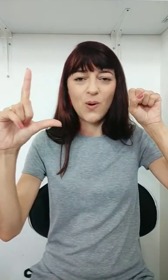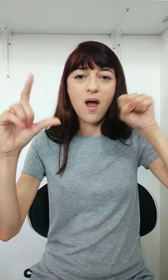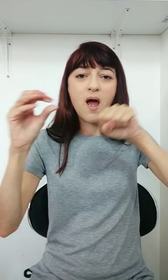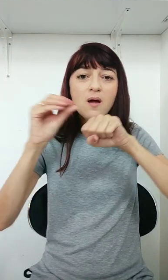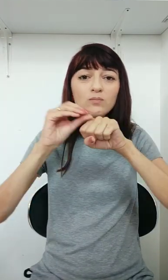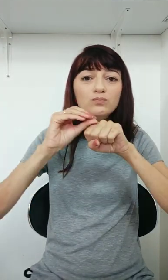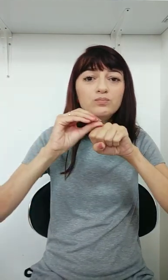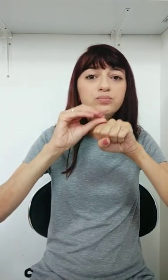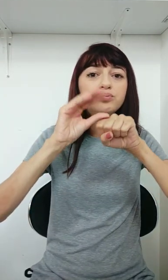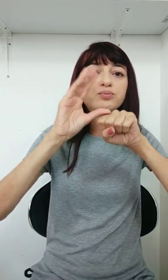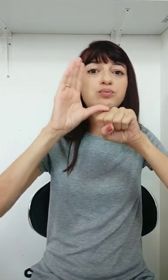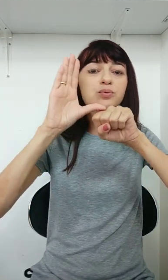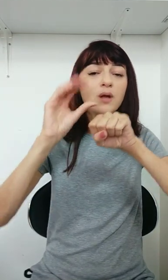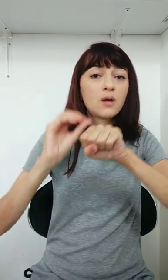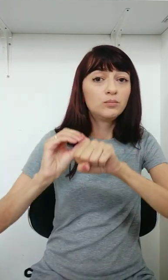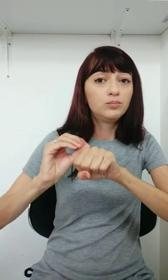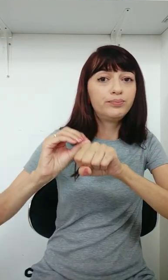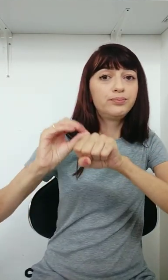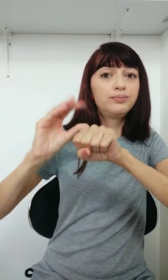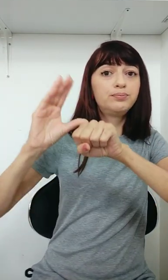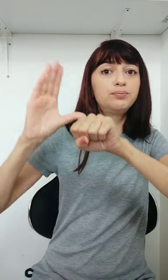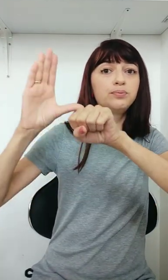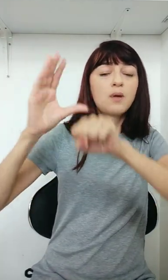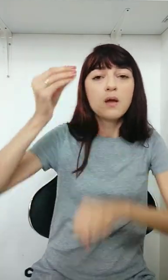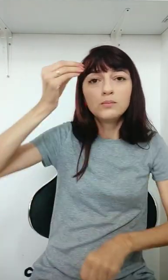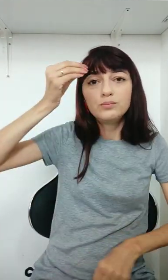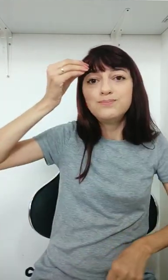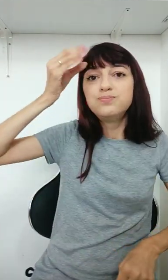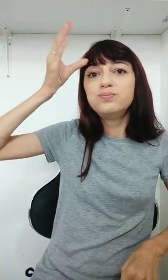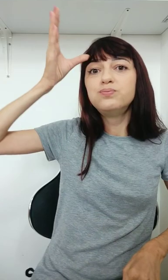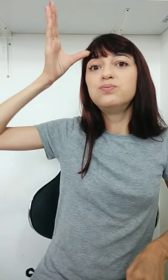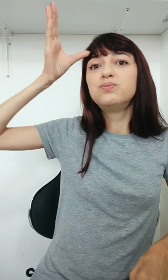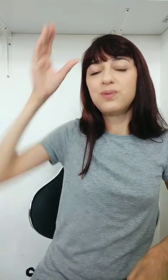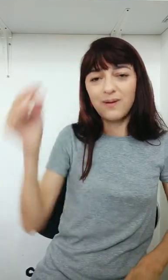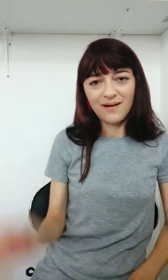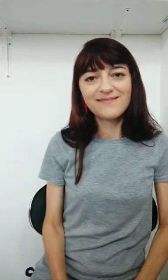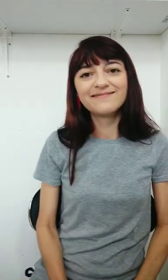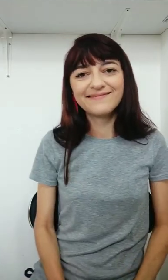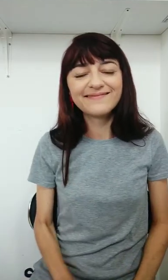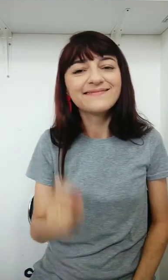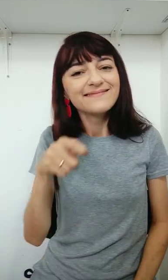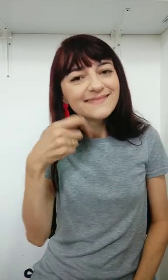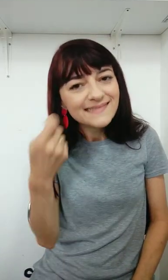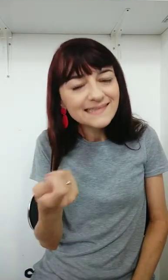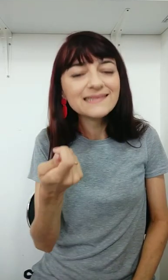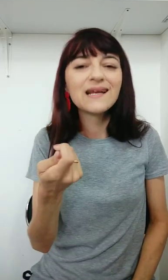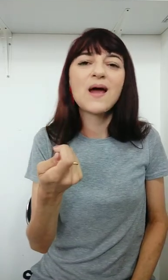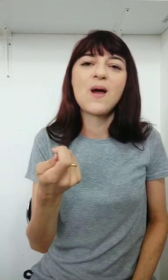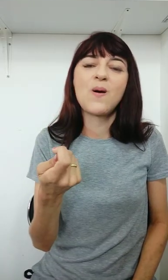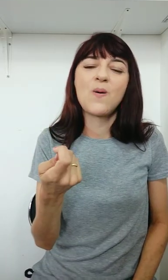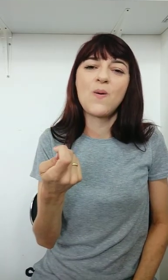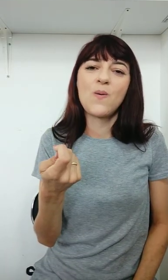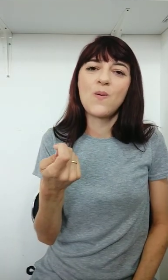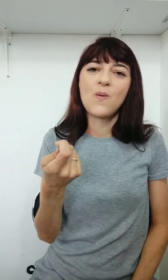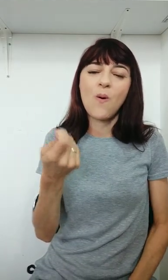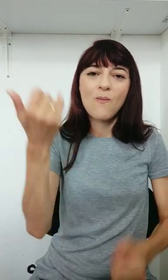minha cabeça, e eu faço aqui logo em seguida aquele sinal que eu fiz anteriormente na cabeça, eu faço em cima da mão, né? Eu faço esse